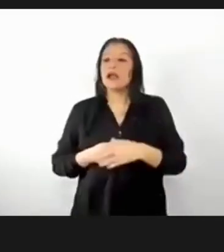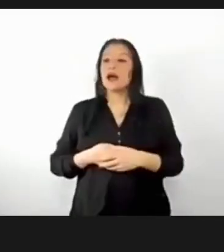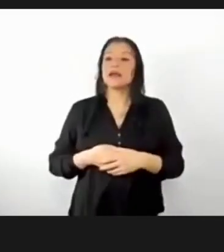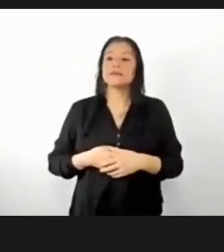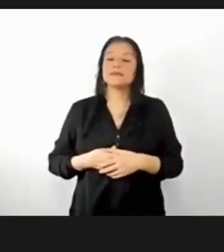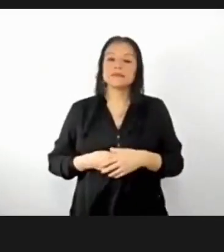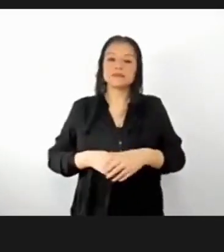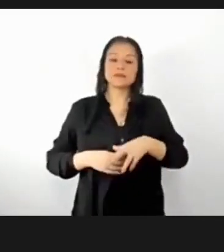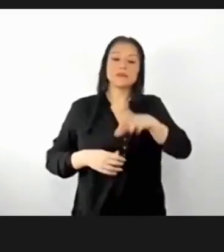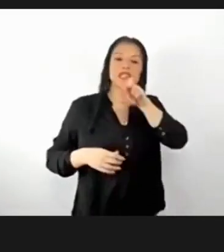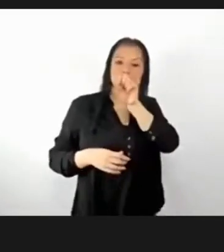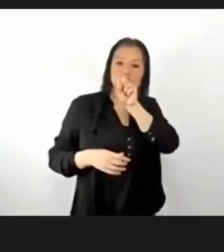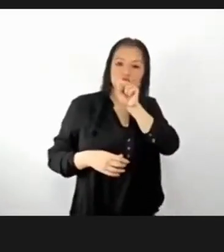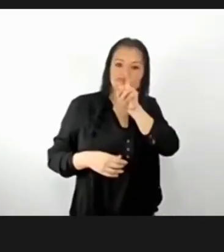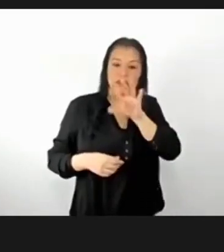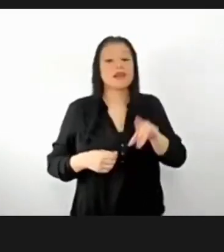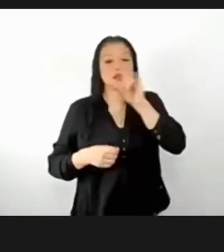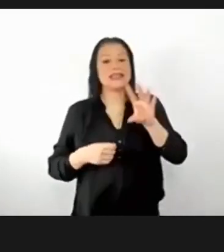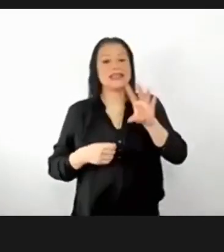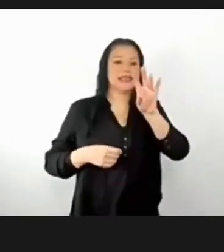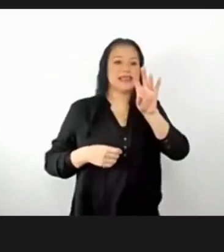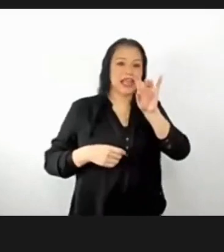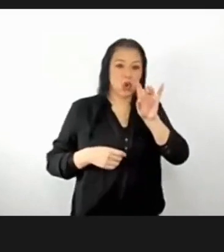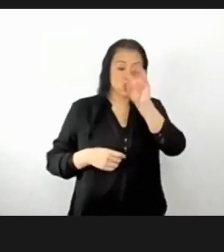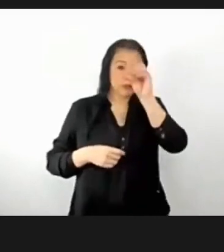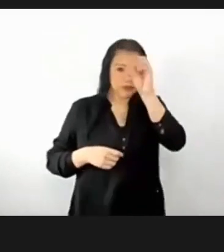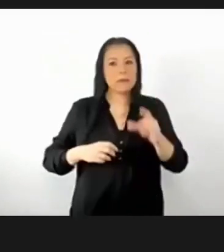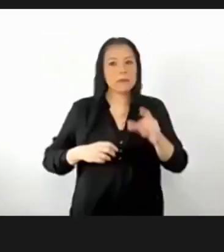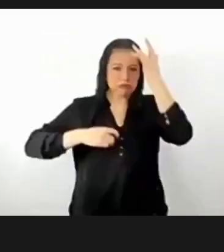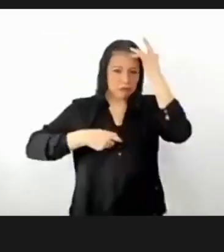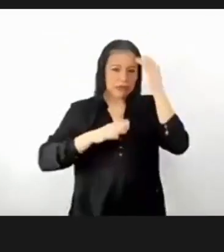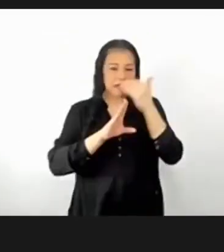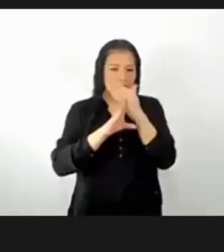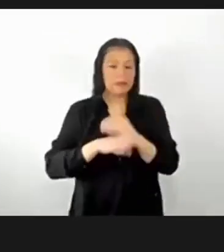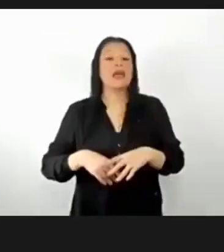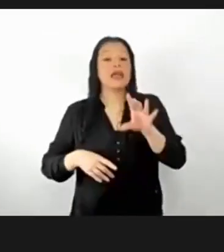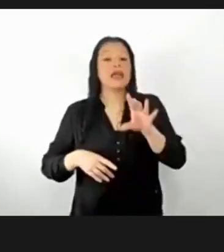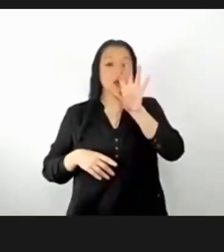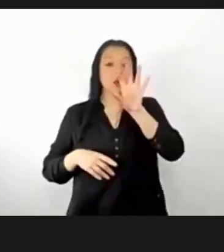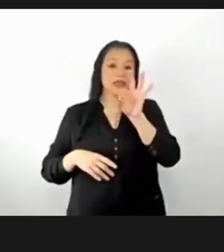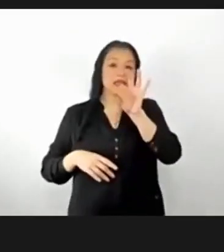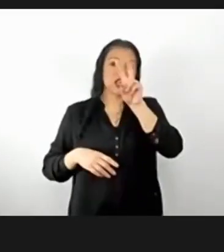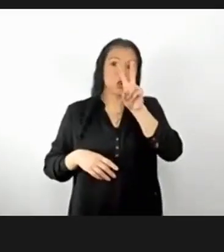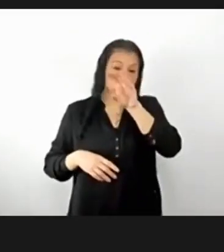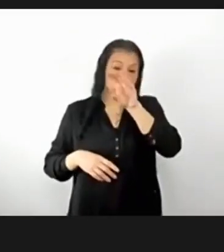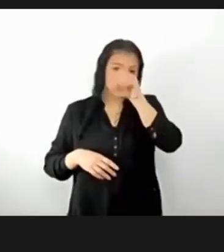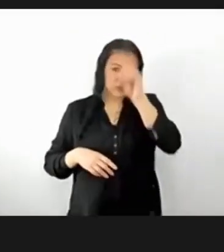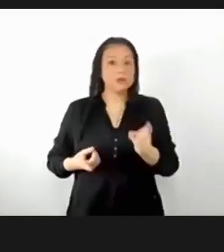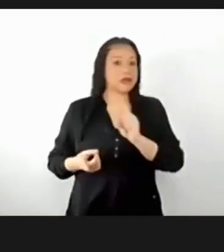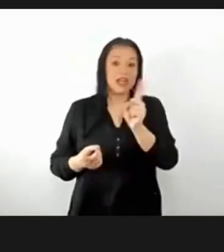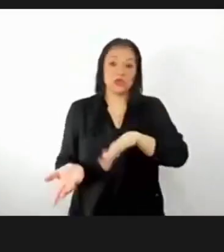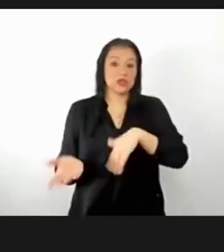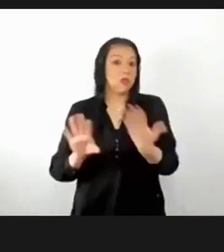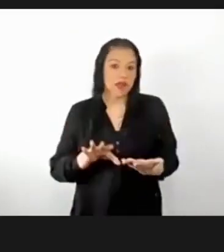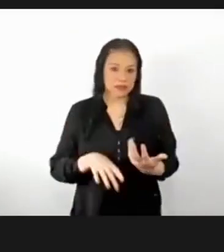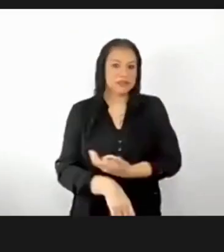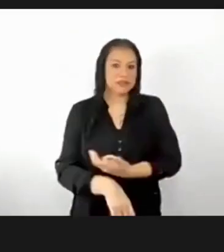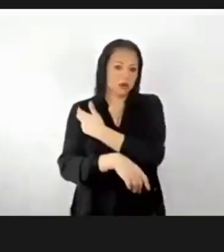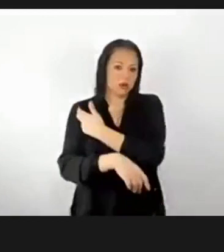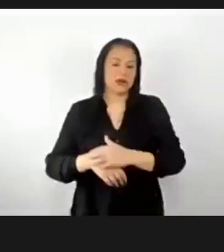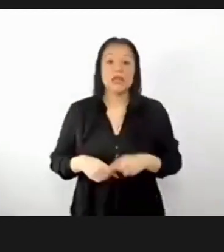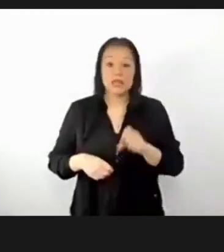tenemos 78% para la enfermedad leve y el 92% en el estudio que se ha hecho en el Perú para la enfermedad grave. O